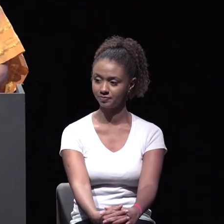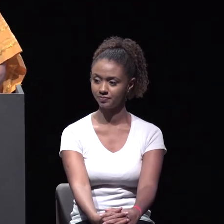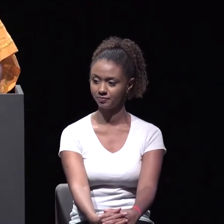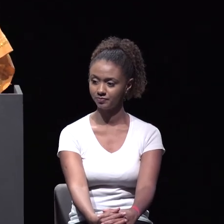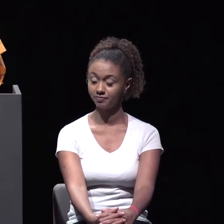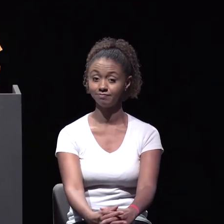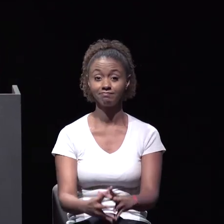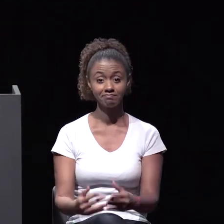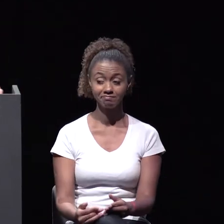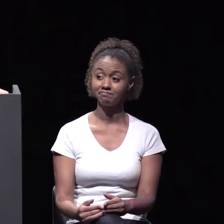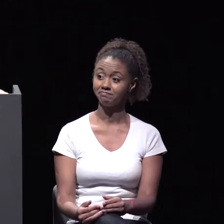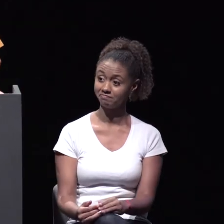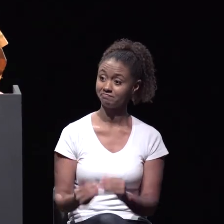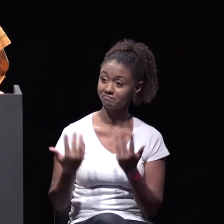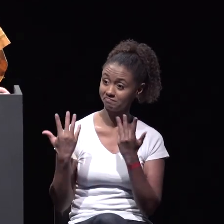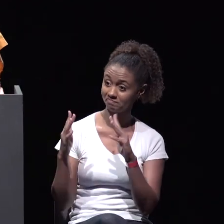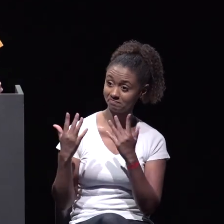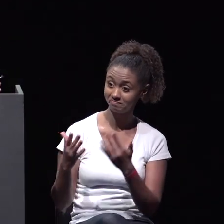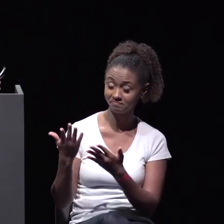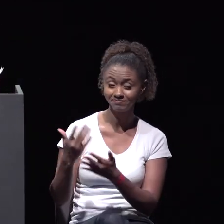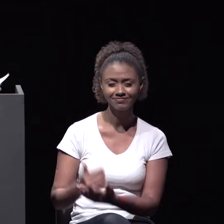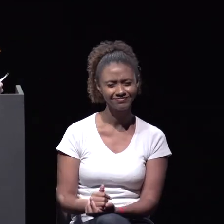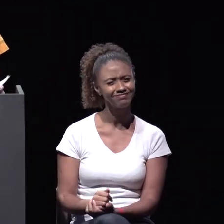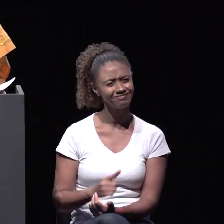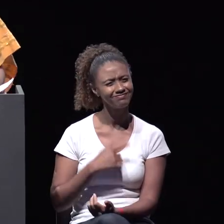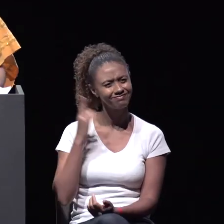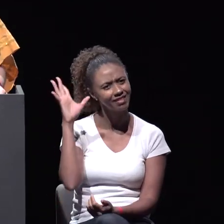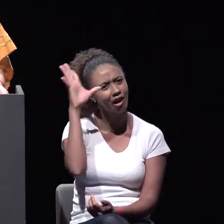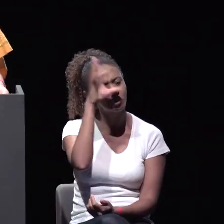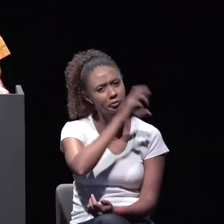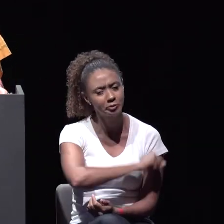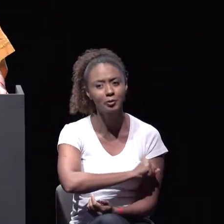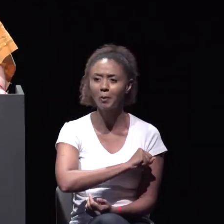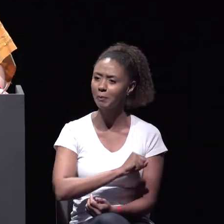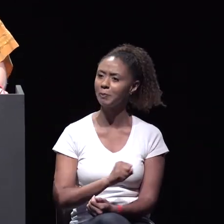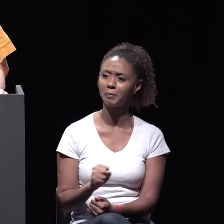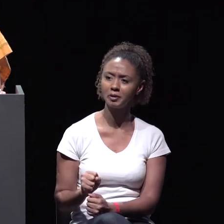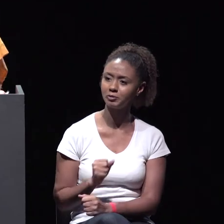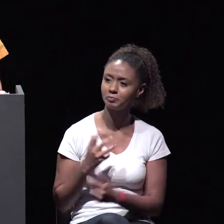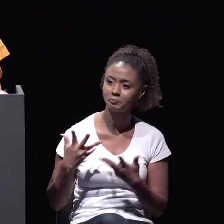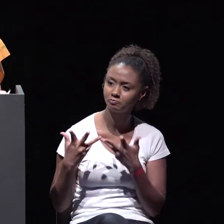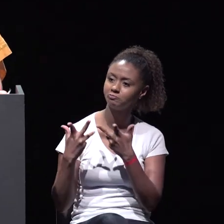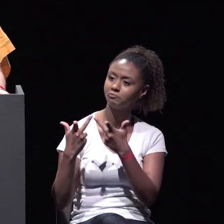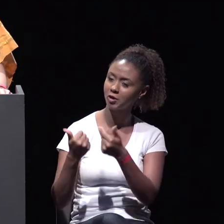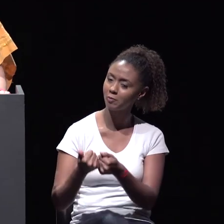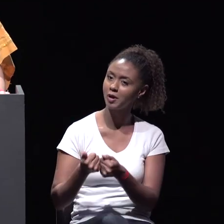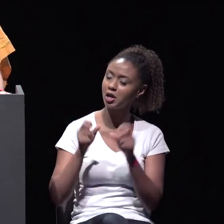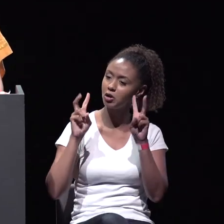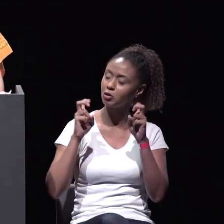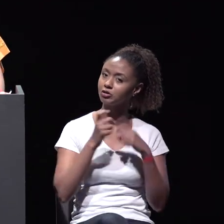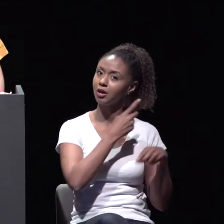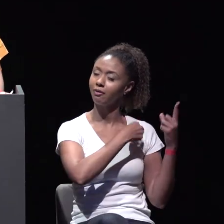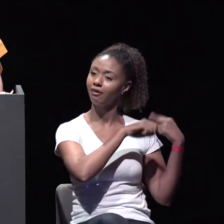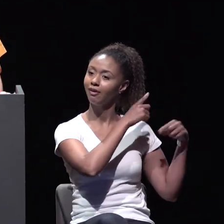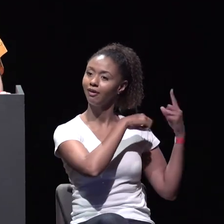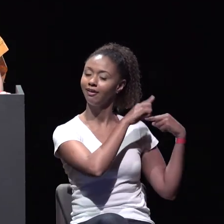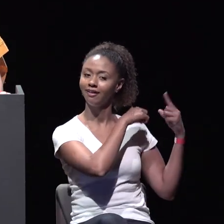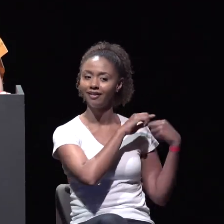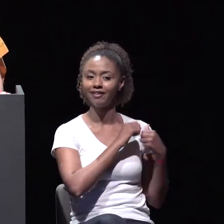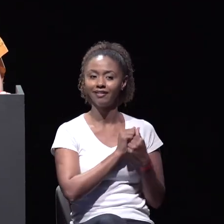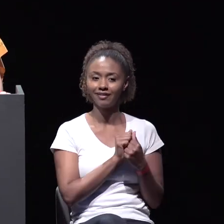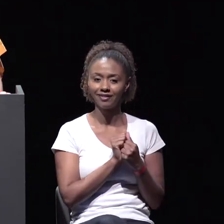viva como é como aprendemos na brilhante sobre esse ancestral sobre antônio